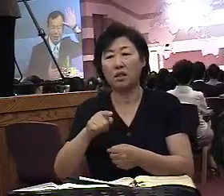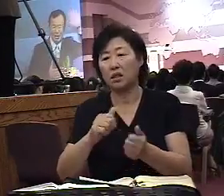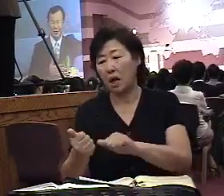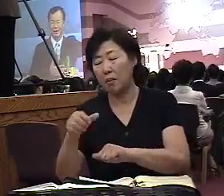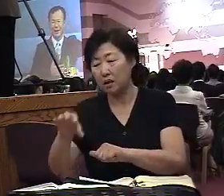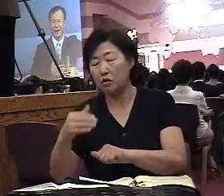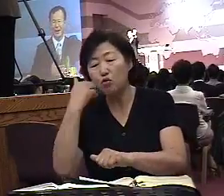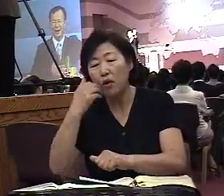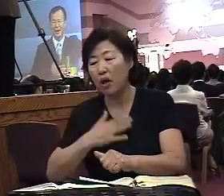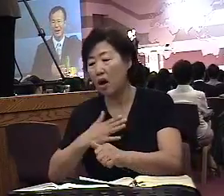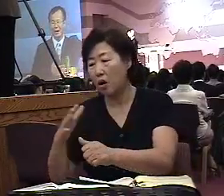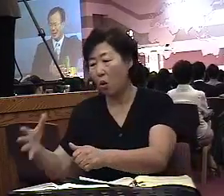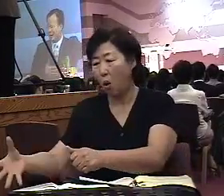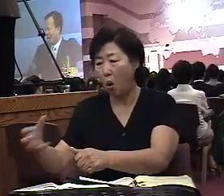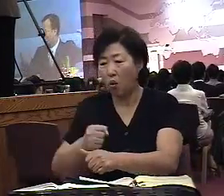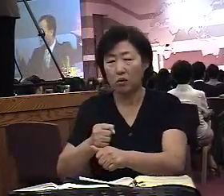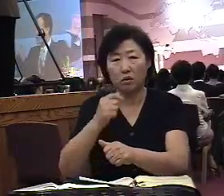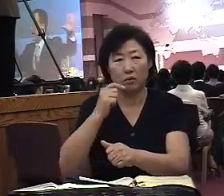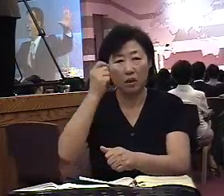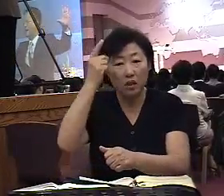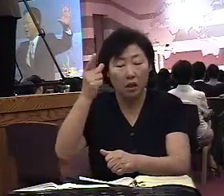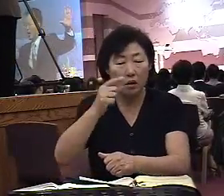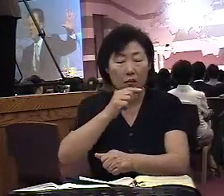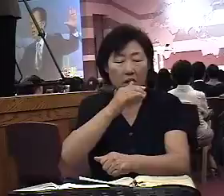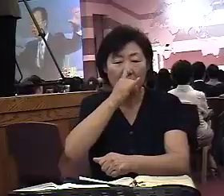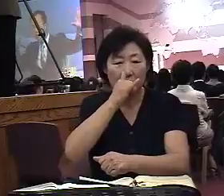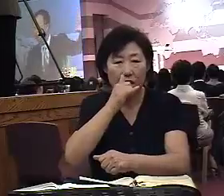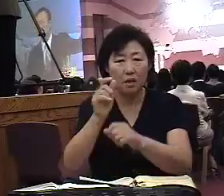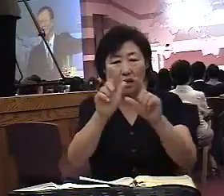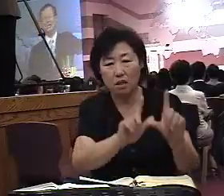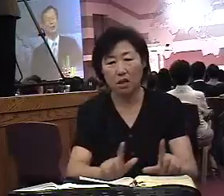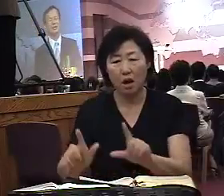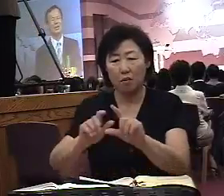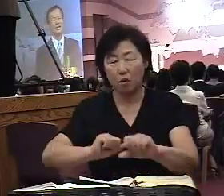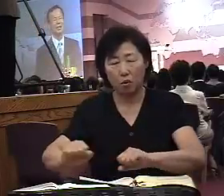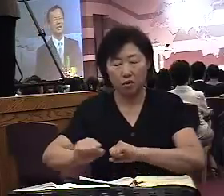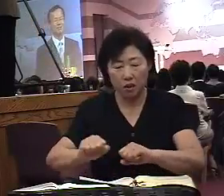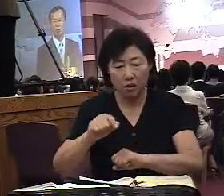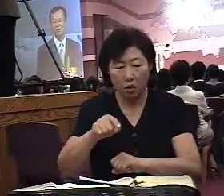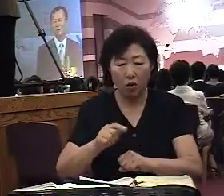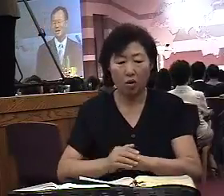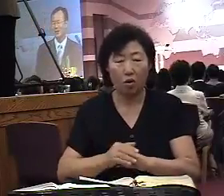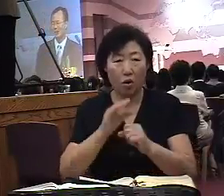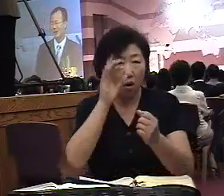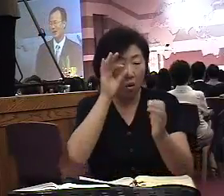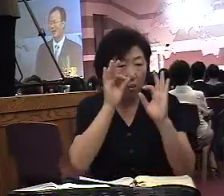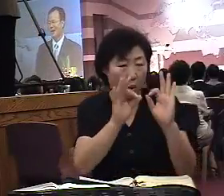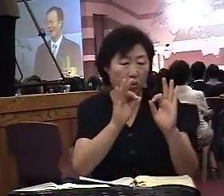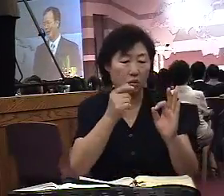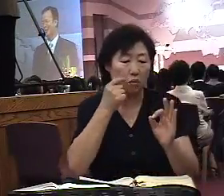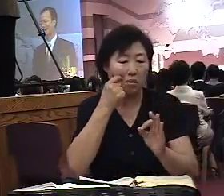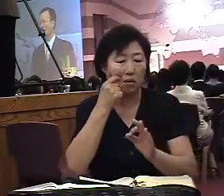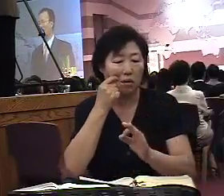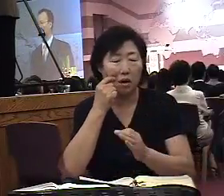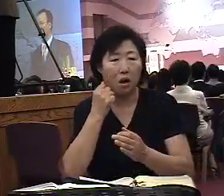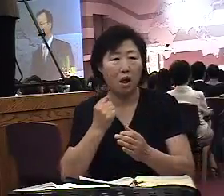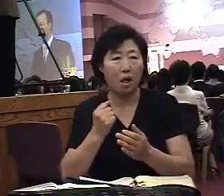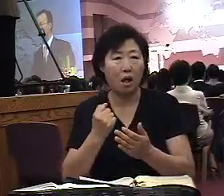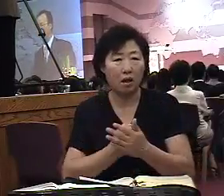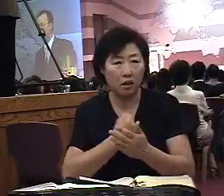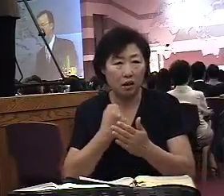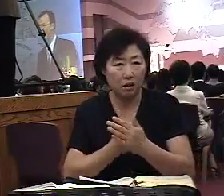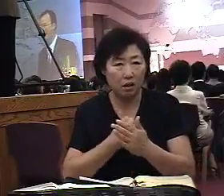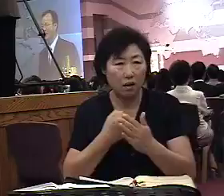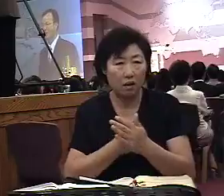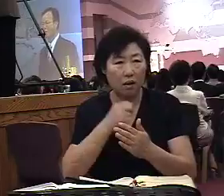깨달음은 있는데 깨달음을 따라 내 삶이 움직이는 것을 보지 못해서 안타까워하는